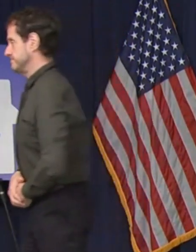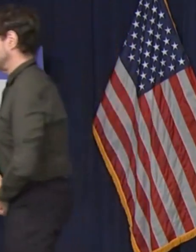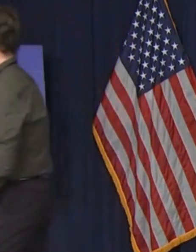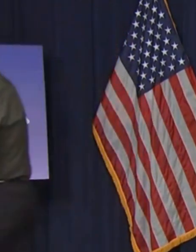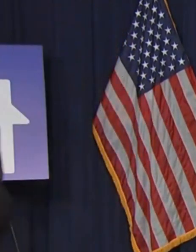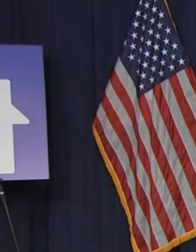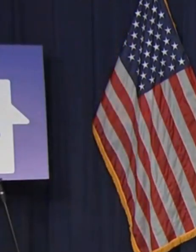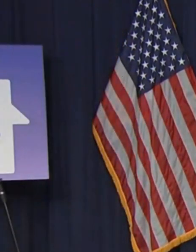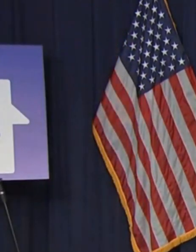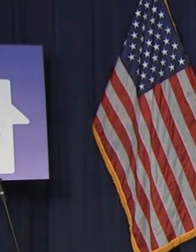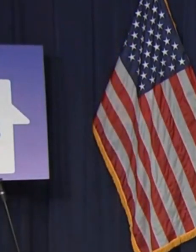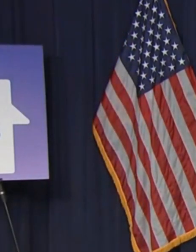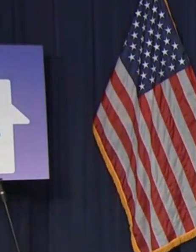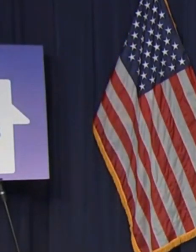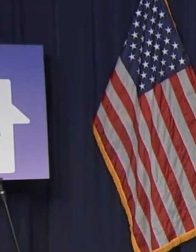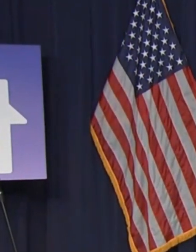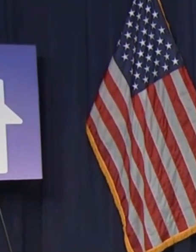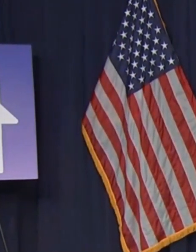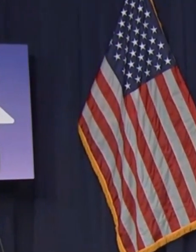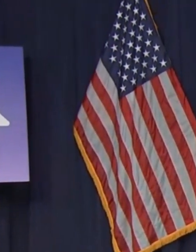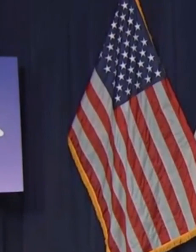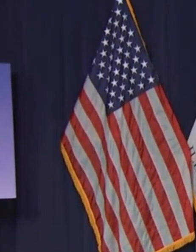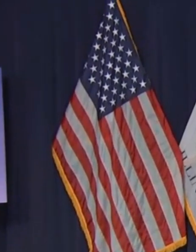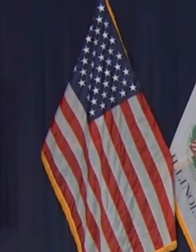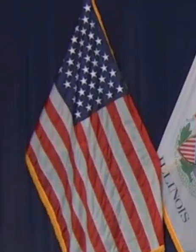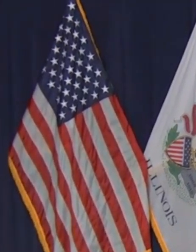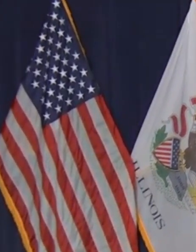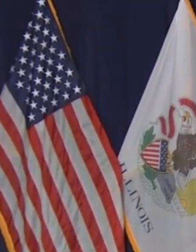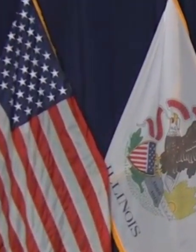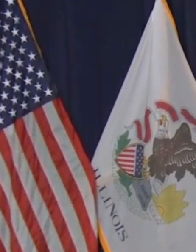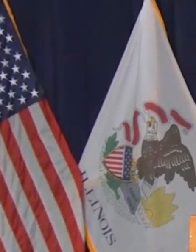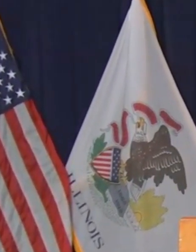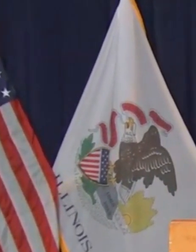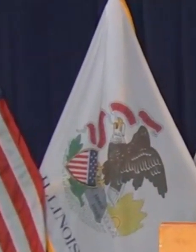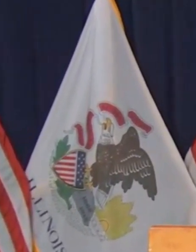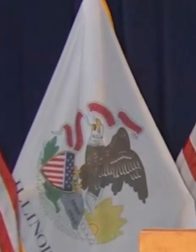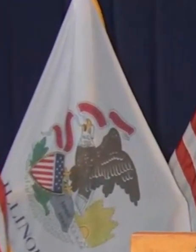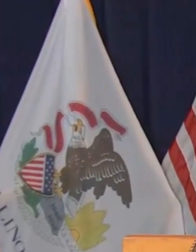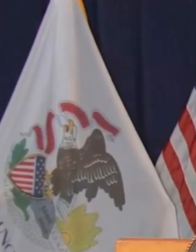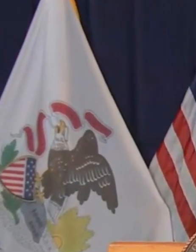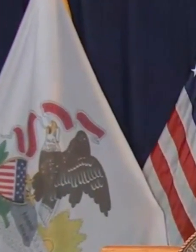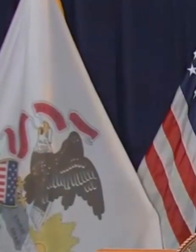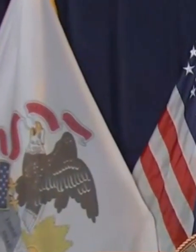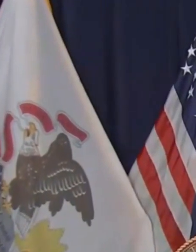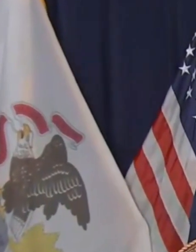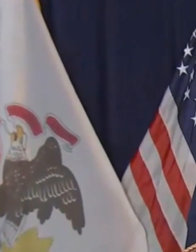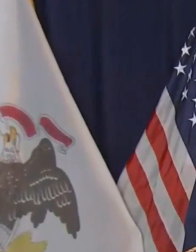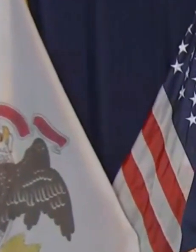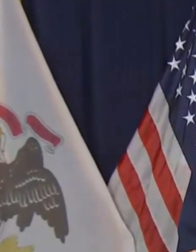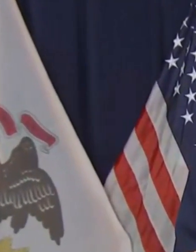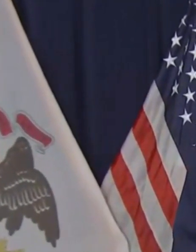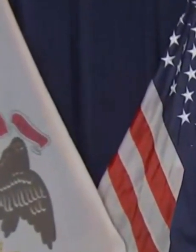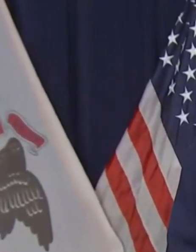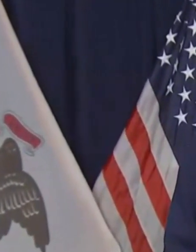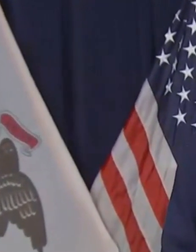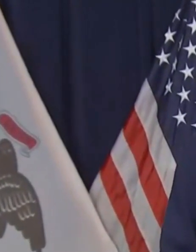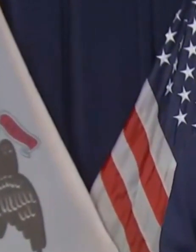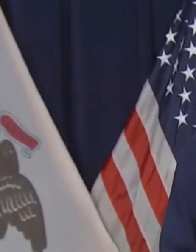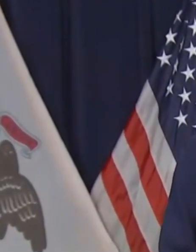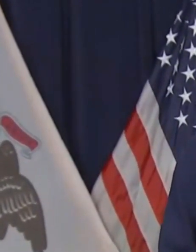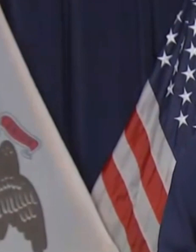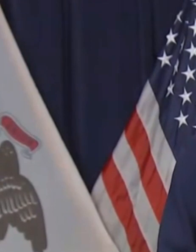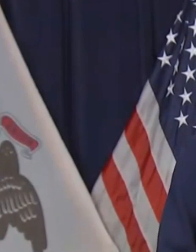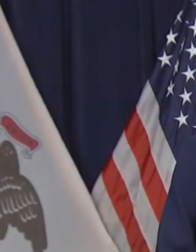estamos avisando a la gente que se hagan la prueba de COVID-19. Más lugares en el estado están comenzando a